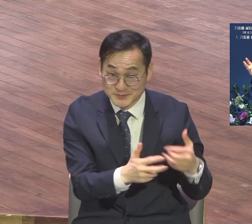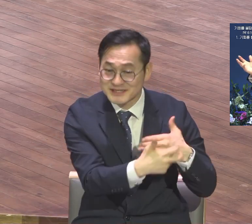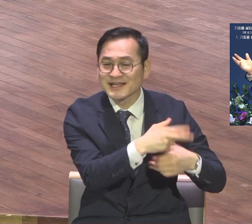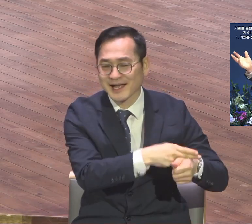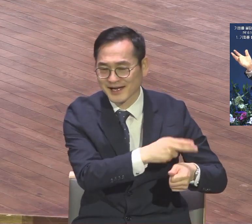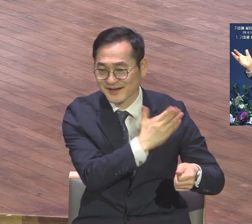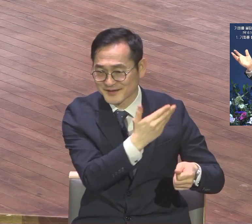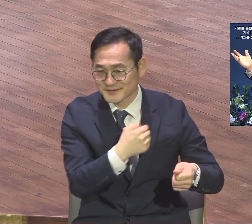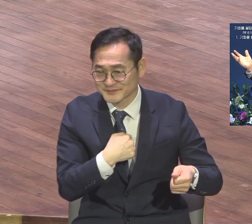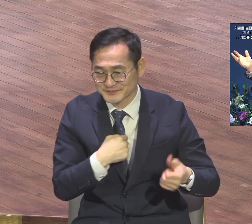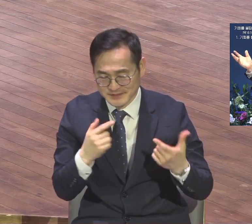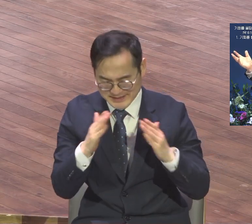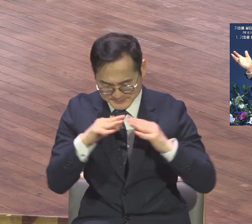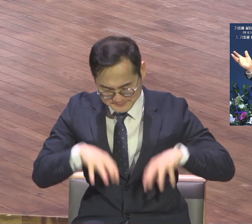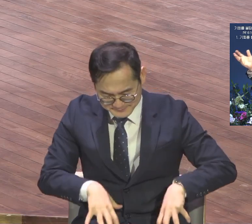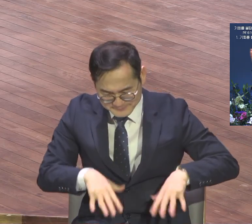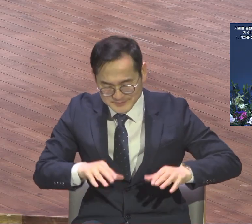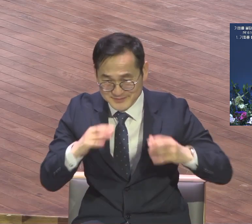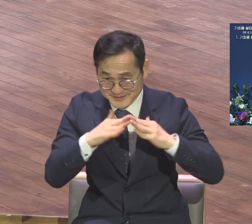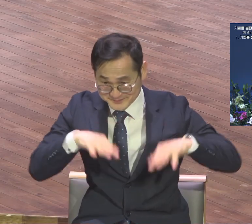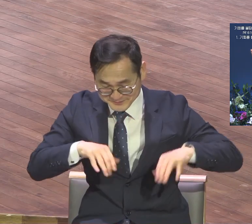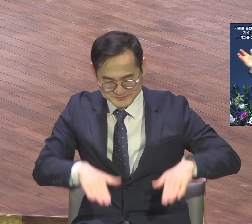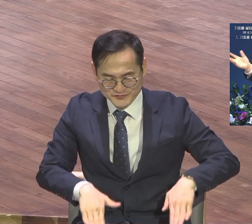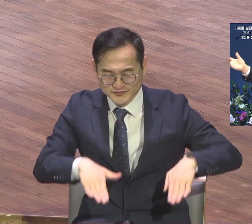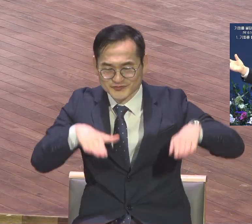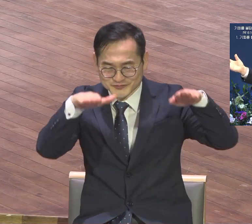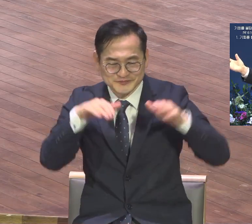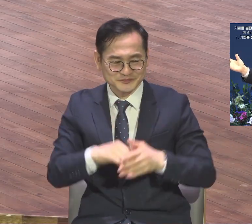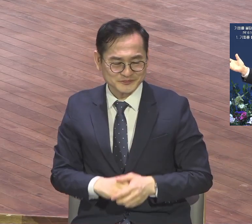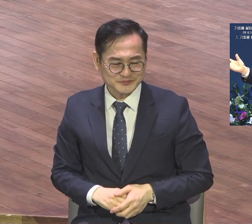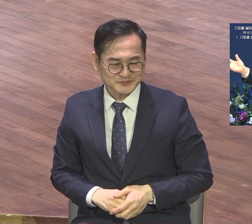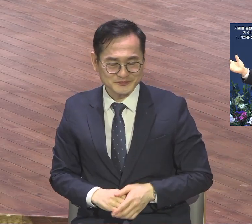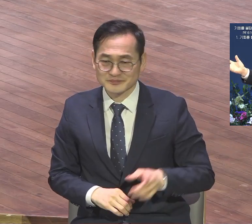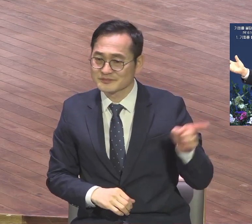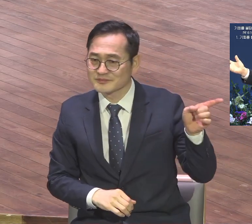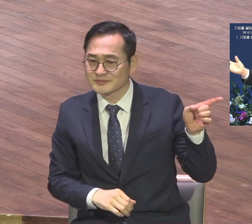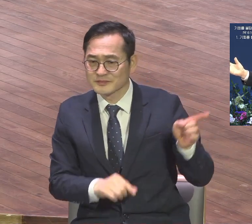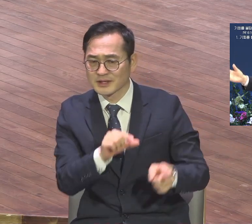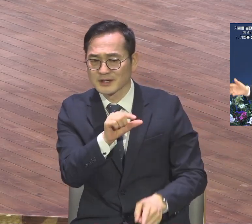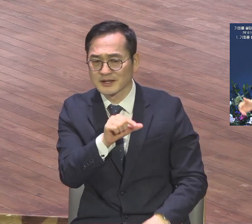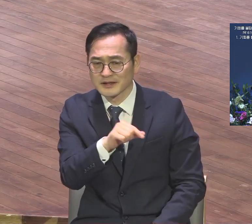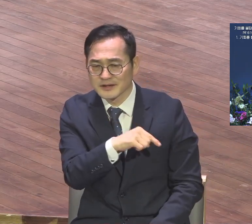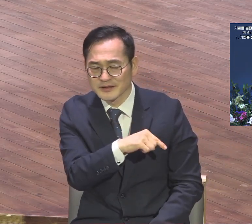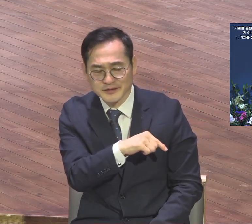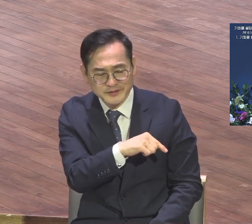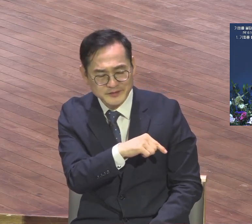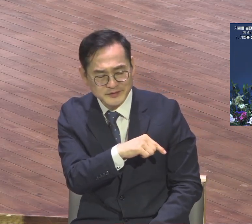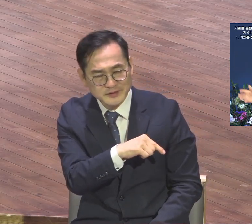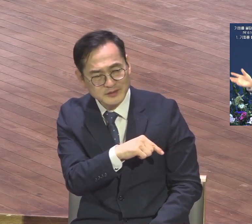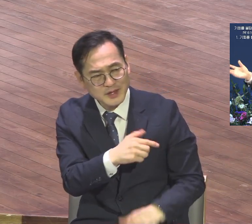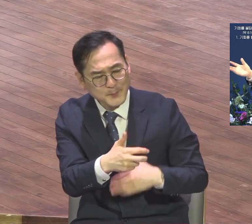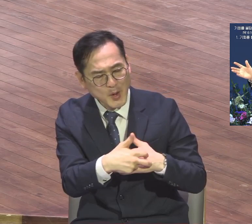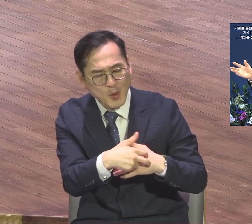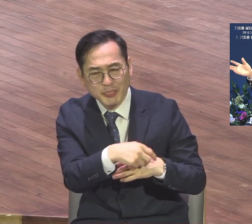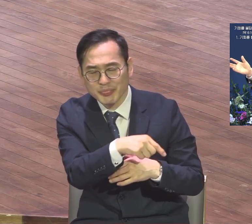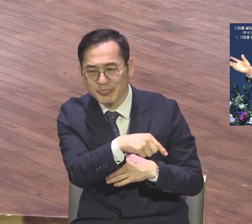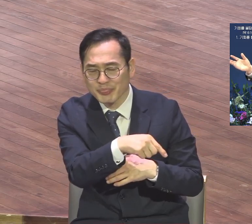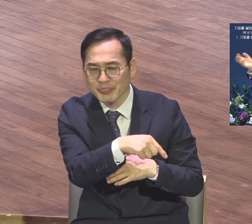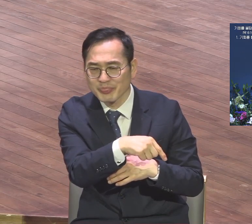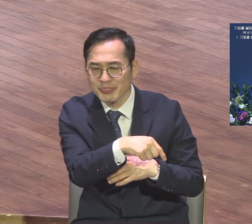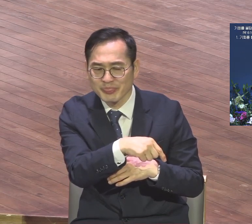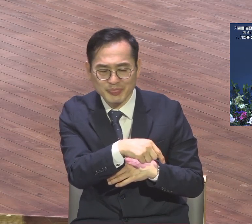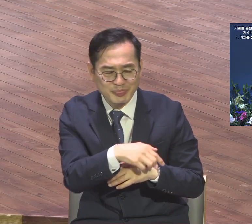내가 서울서 적십자 레전드 하고 부천에서 했거든요. 올해 이제 나이 들은